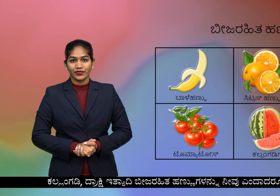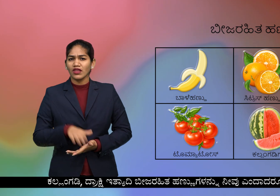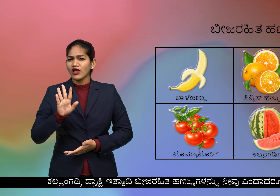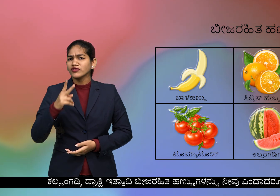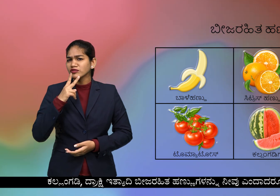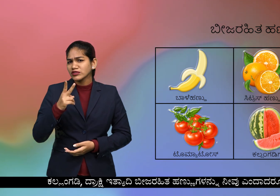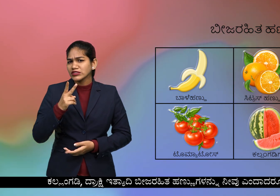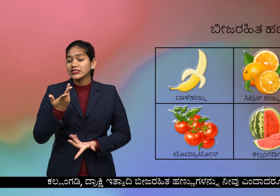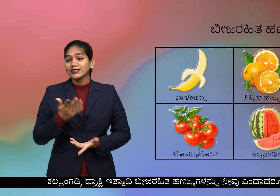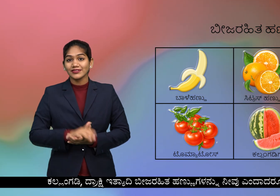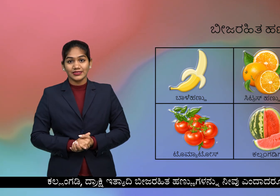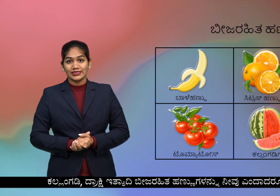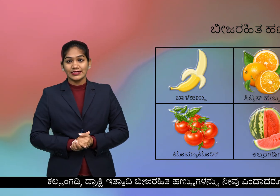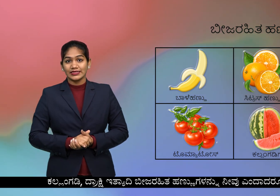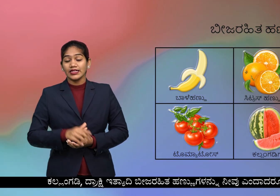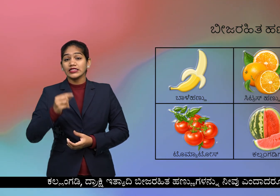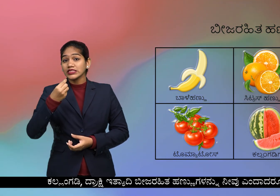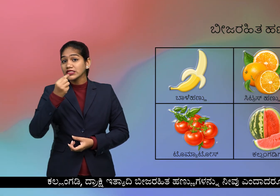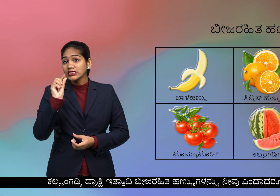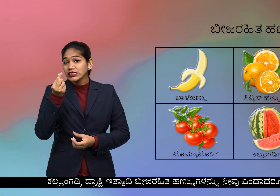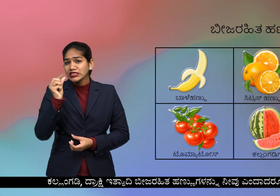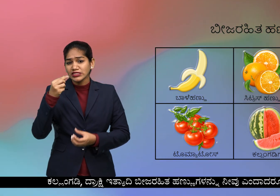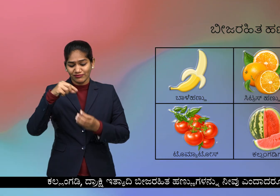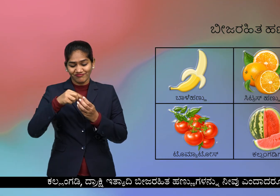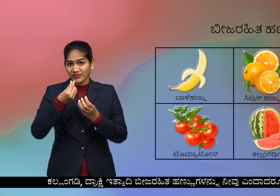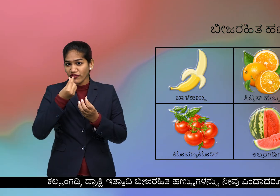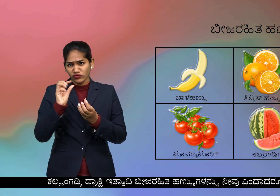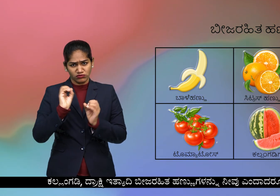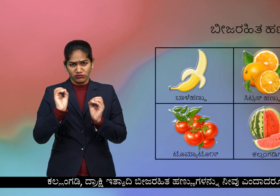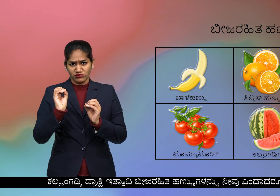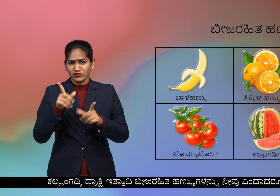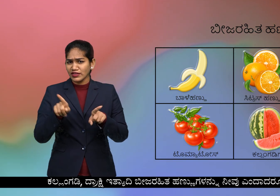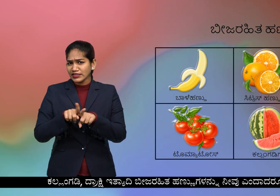ಕಲ್ಲಂಗಡಿ, ದ್ರಾಕ್ಷಿ ಇತ್ಯಾದಿ ಬೀಜರಹಿತ ಹಣ್ಣುಗಳನ್ನ ನೀವು ಎಂದಾದ್ರೂ ನೋಡಿದೀರಾ?